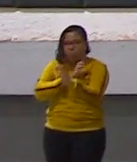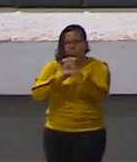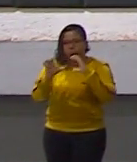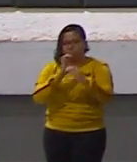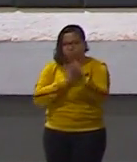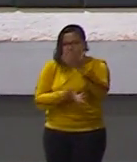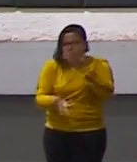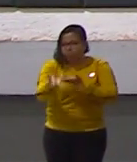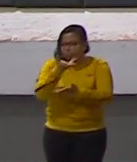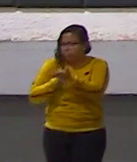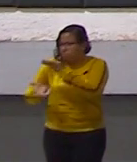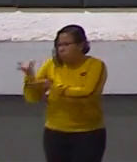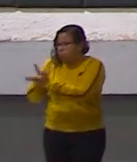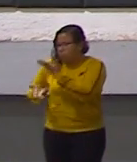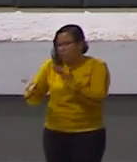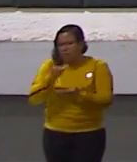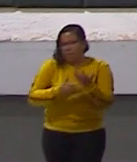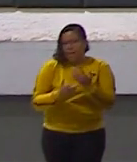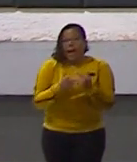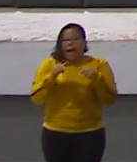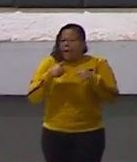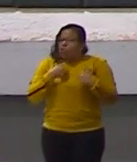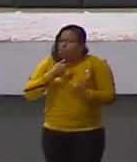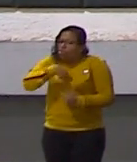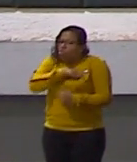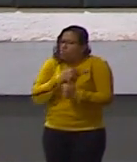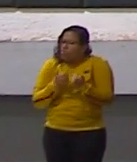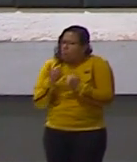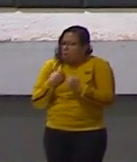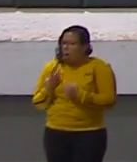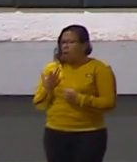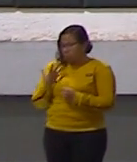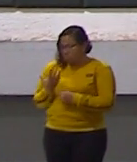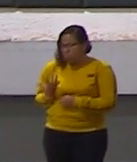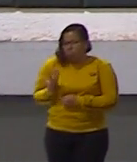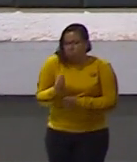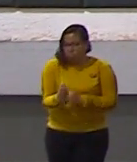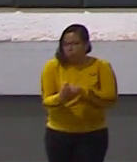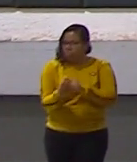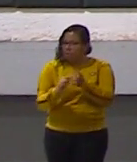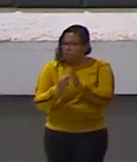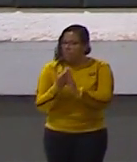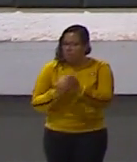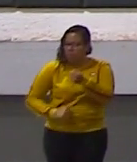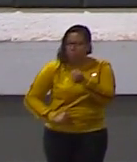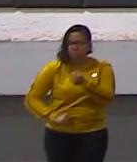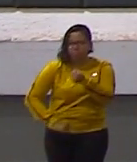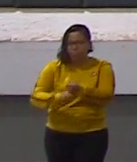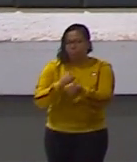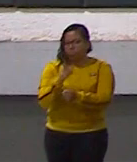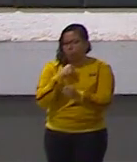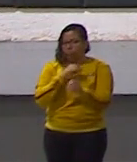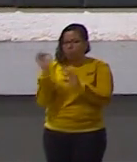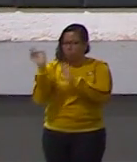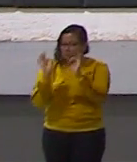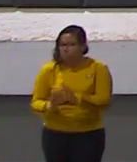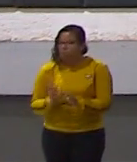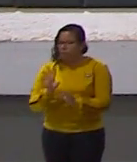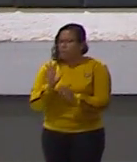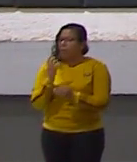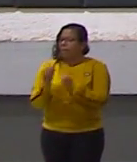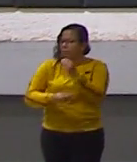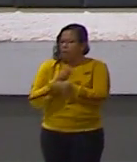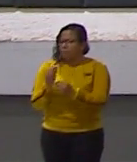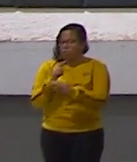nosotros entonces aparecería mos como un equipo que ayuda a coordinar ya dinamizar las realizaciones de esas